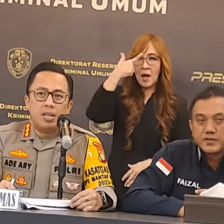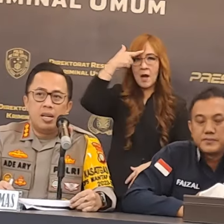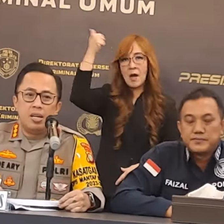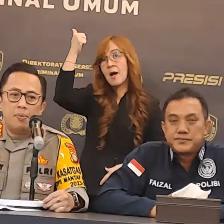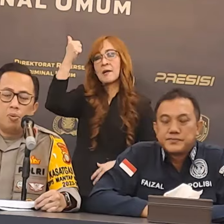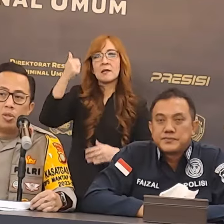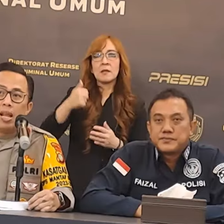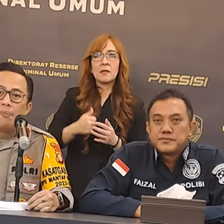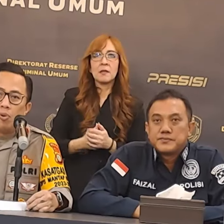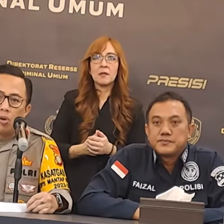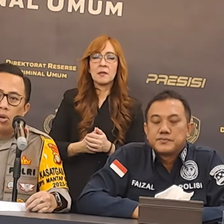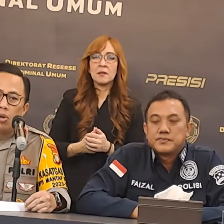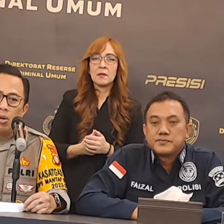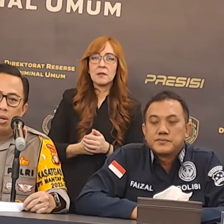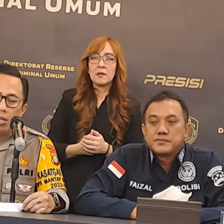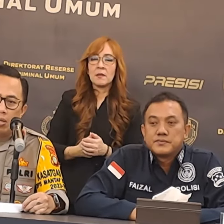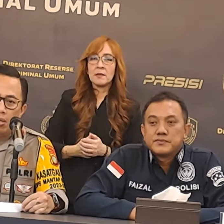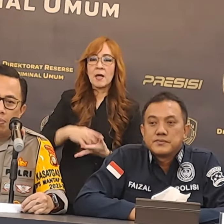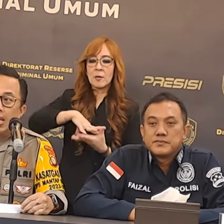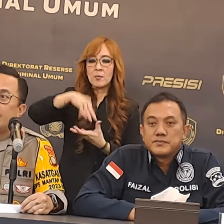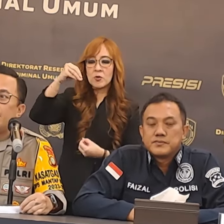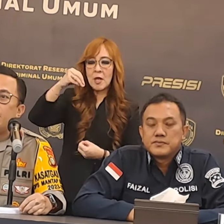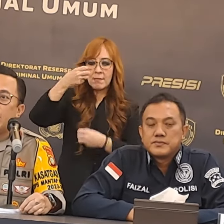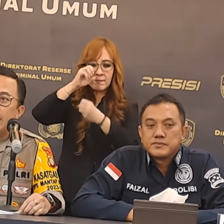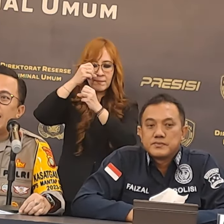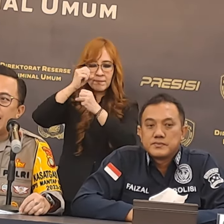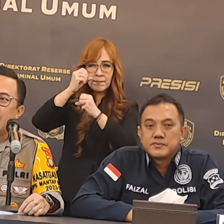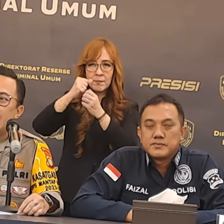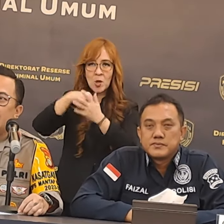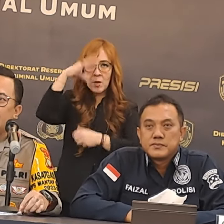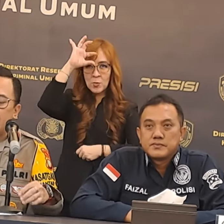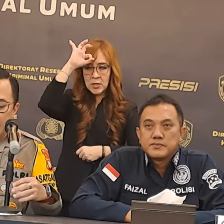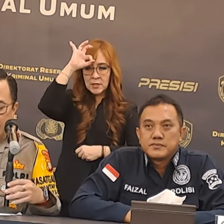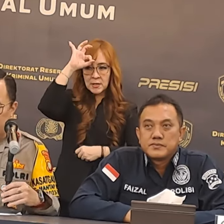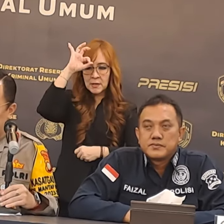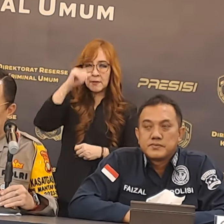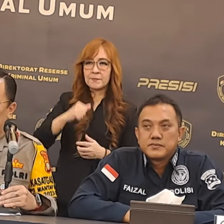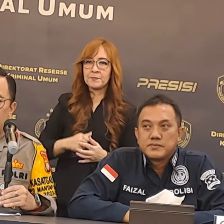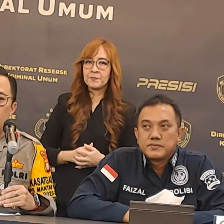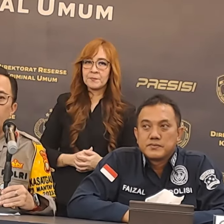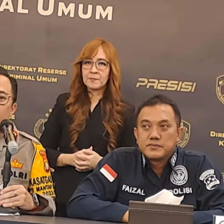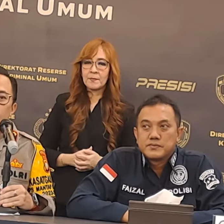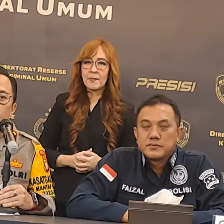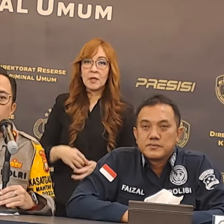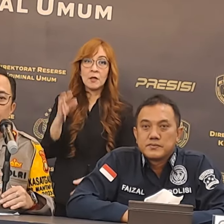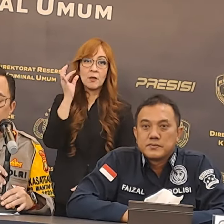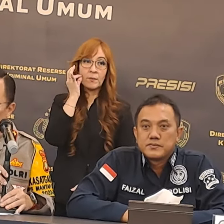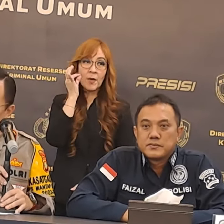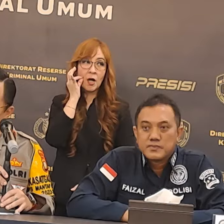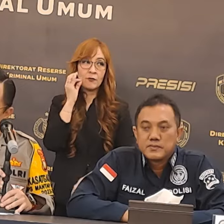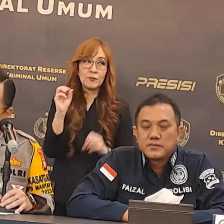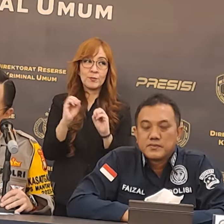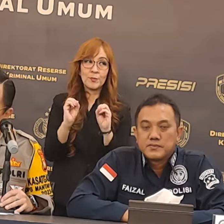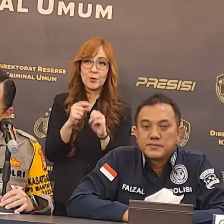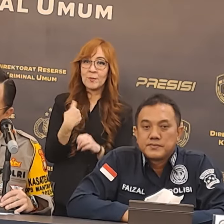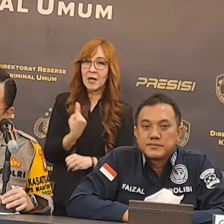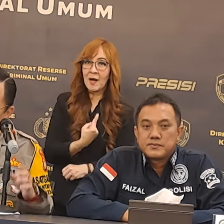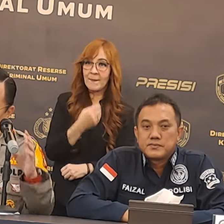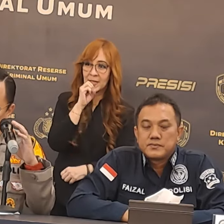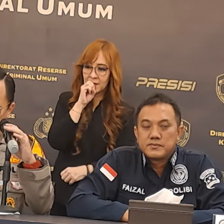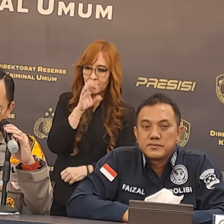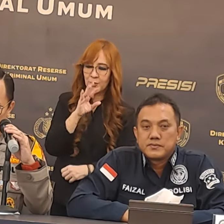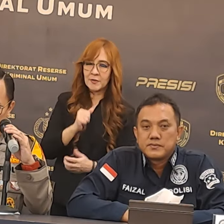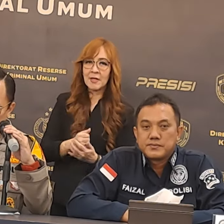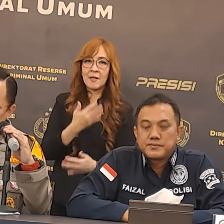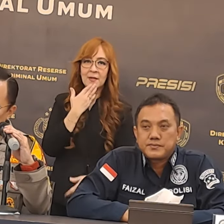toksikologi dari Puslapfor Bareskrim Polri ya, rekan-rekan ya. Jadi mohon maaf tadi belum kami sebut. Terima